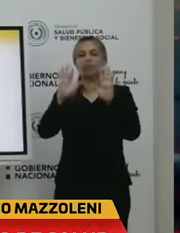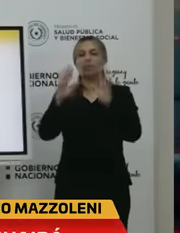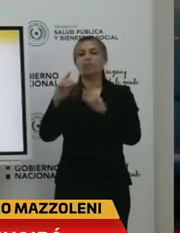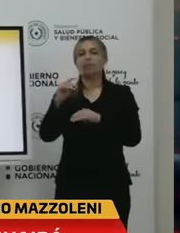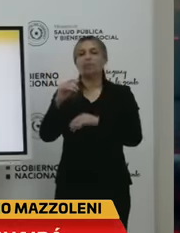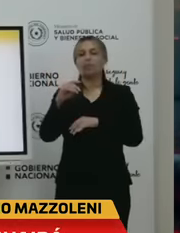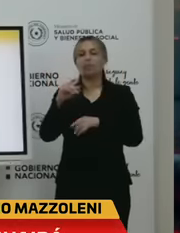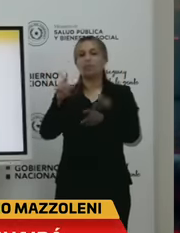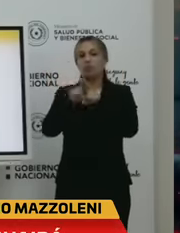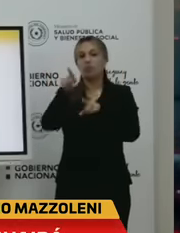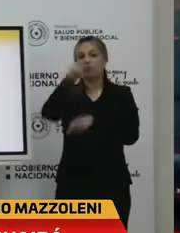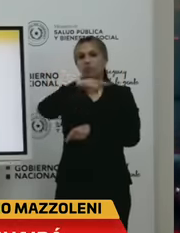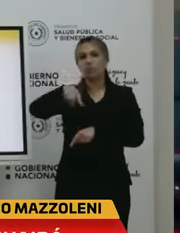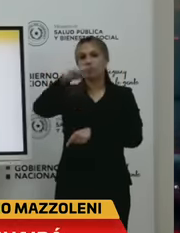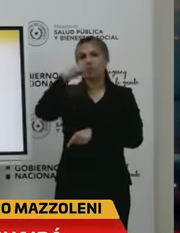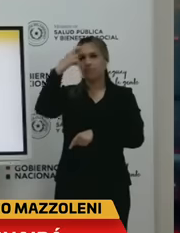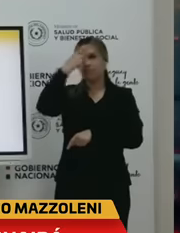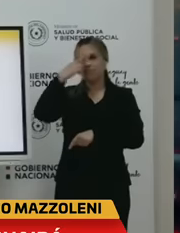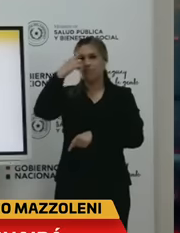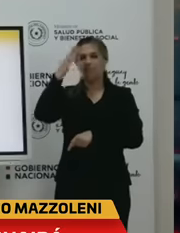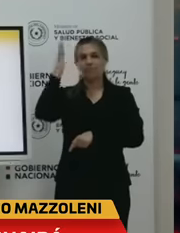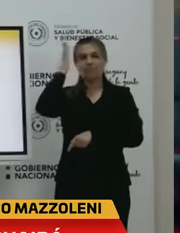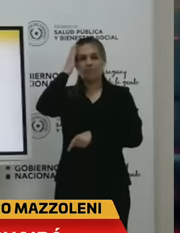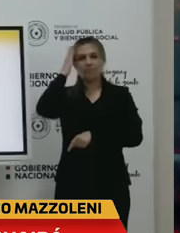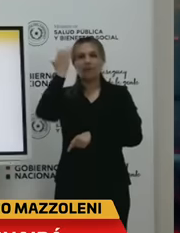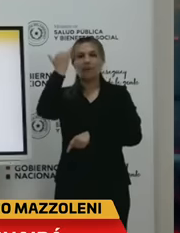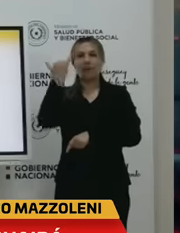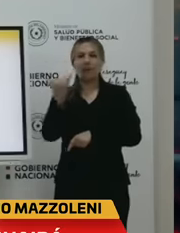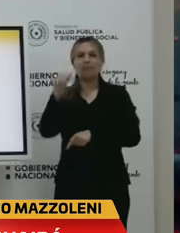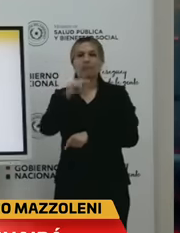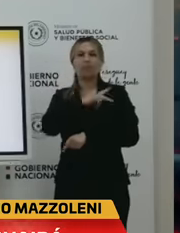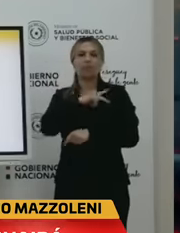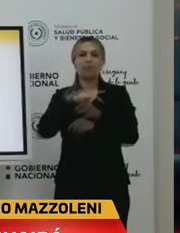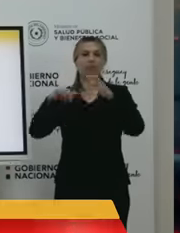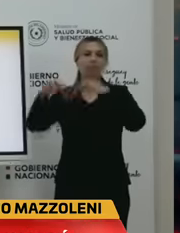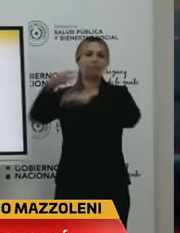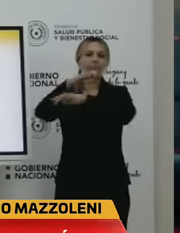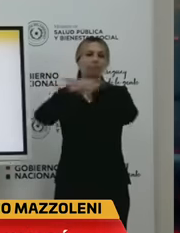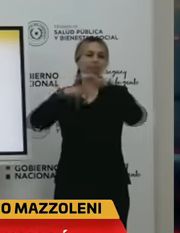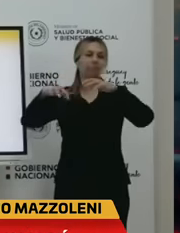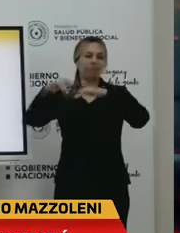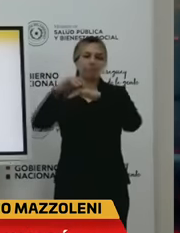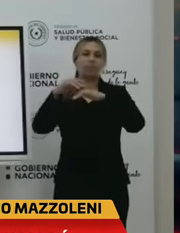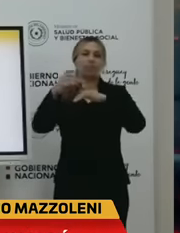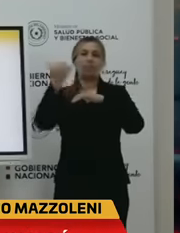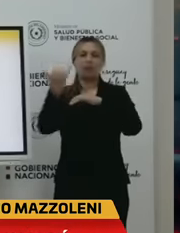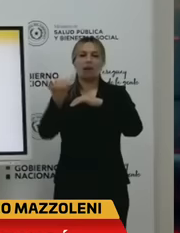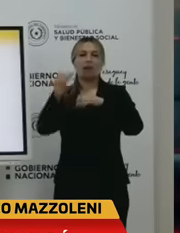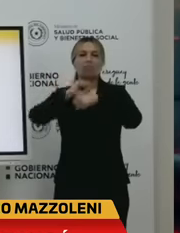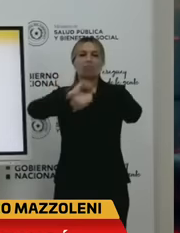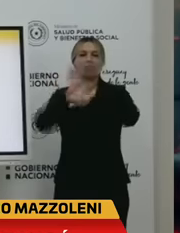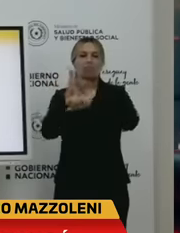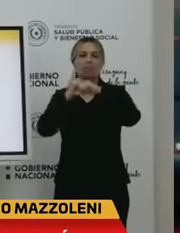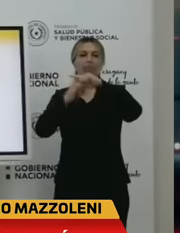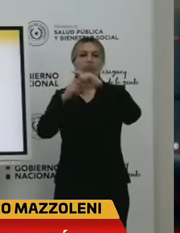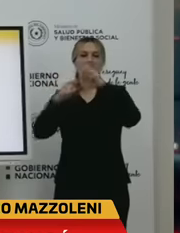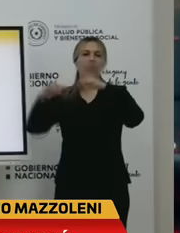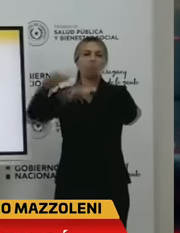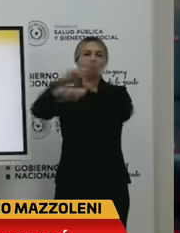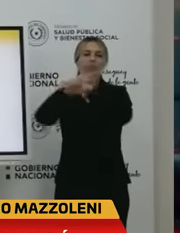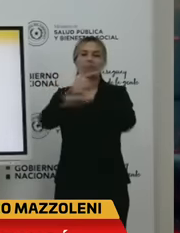parece que la lógica mayor tiene que ver con hay una circulación viral aumentada, o sea, hay más riesgo de